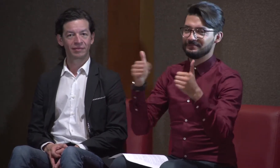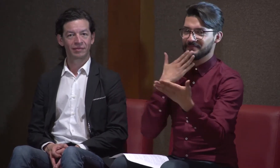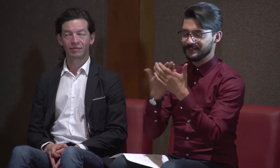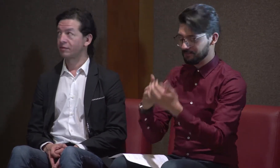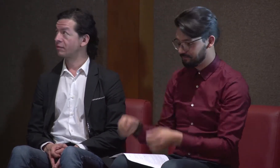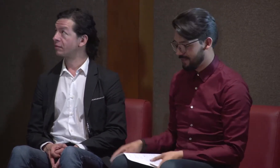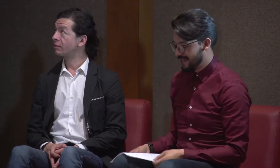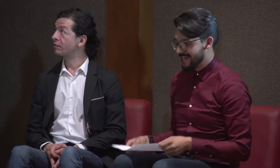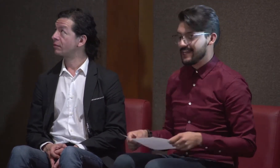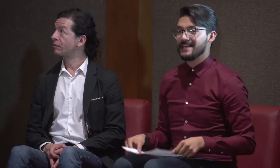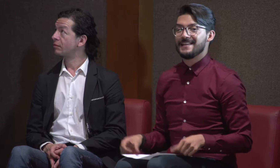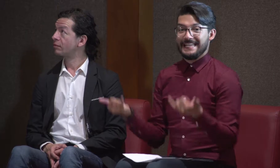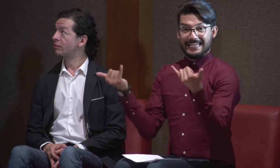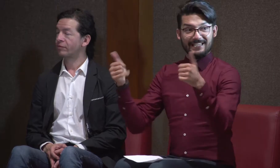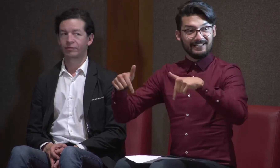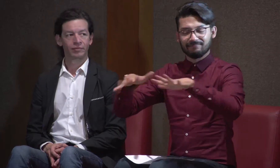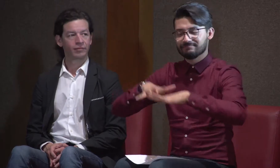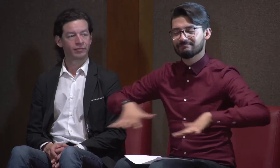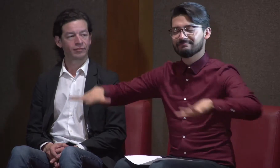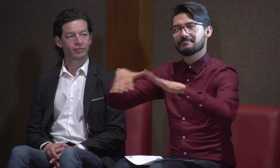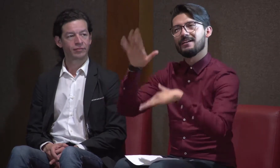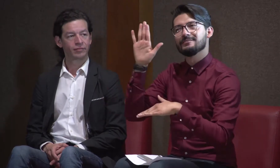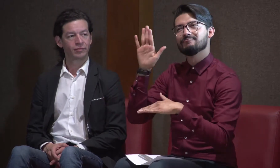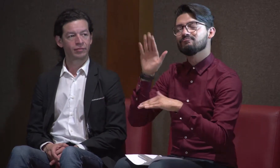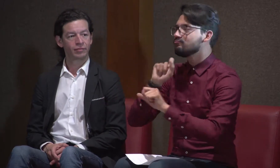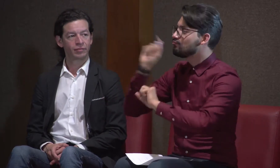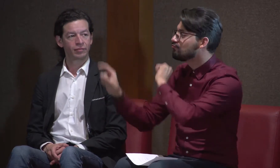¿Nos observan bien? Ok, muchas gracias.